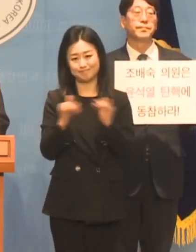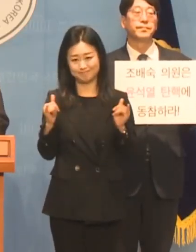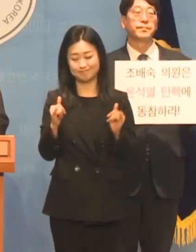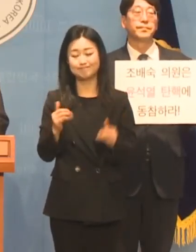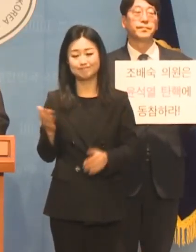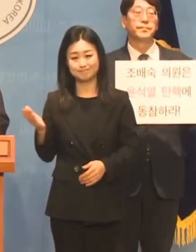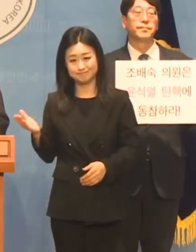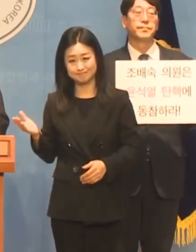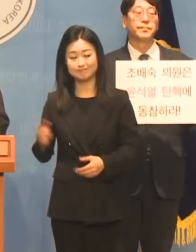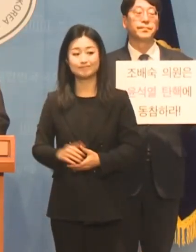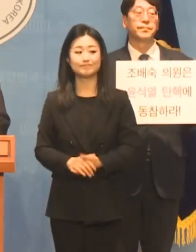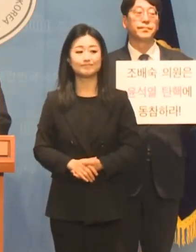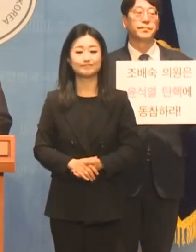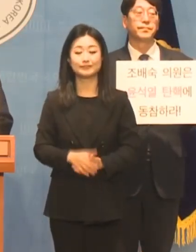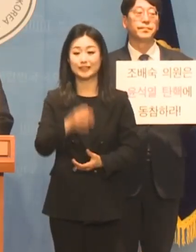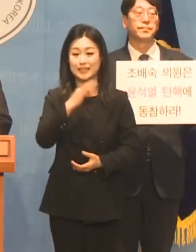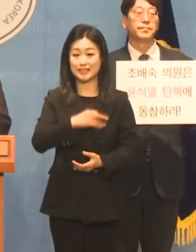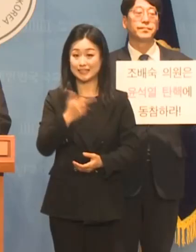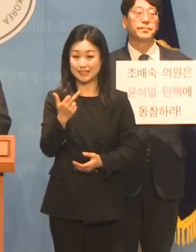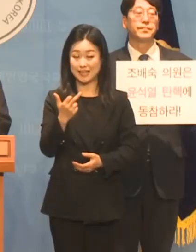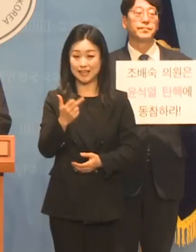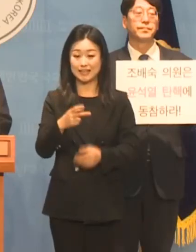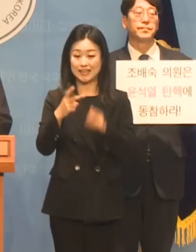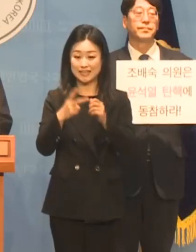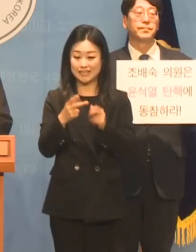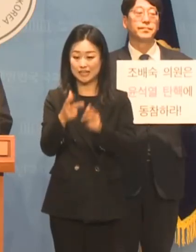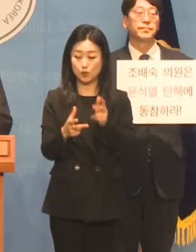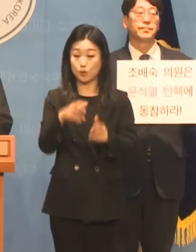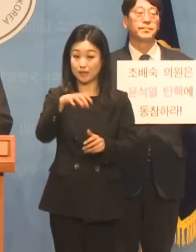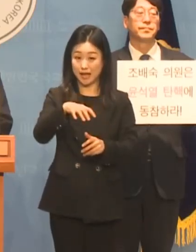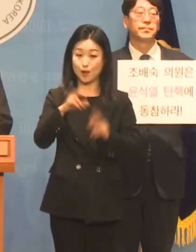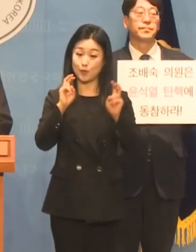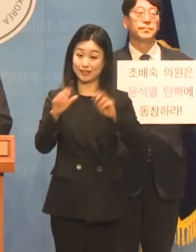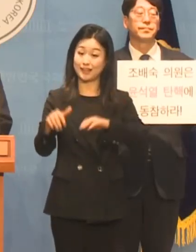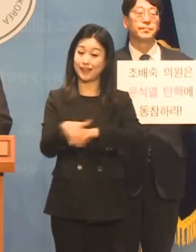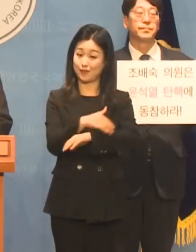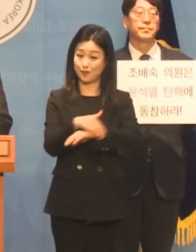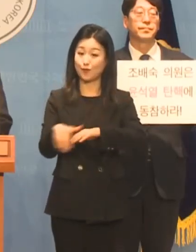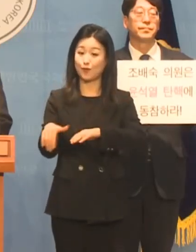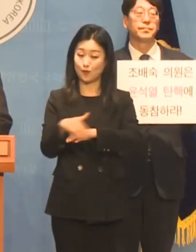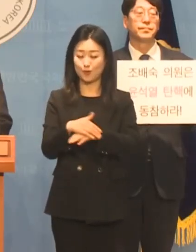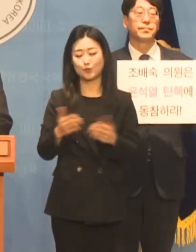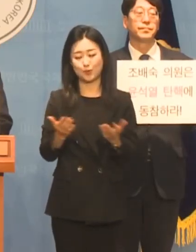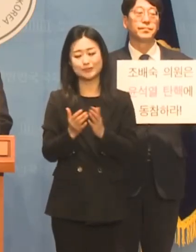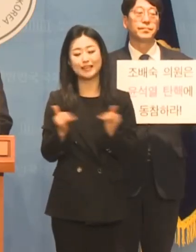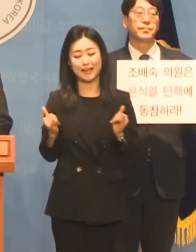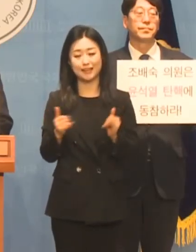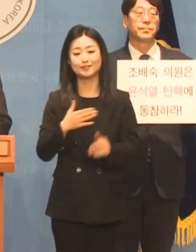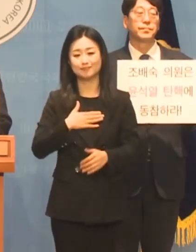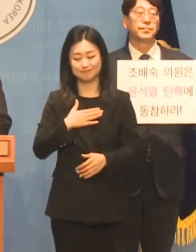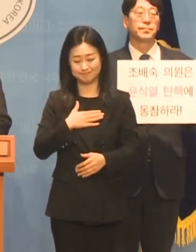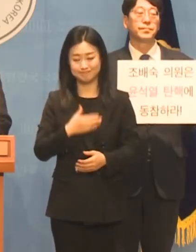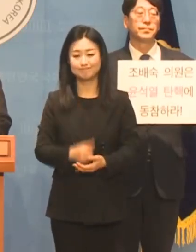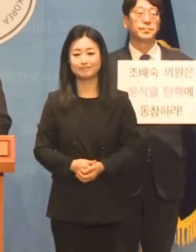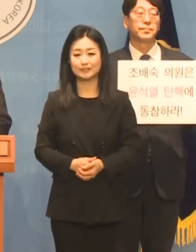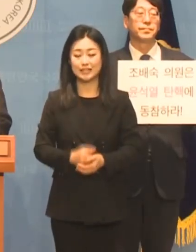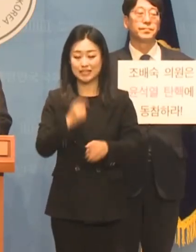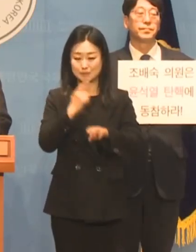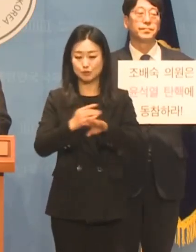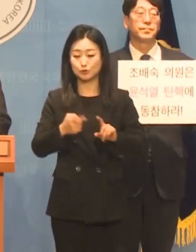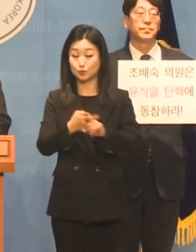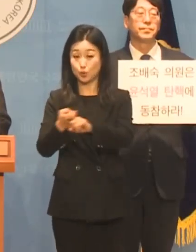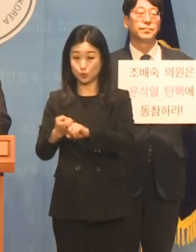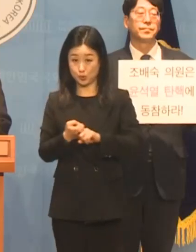주민입니다. 그리고 익산 2공단에서 15년째 회사를 다니고 있는 노동자의 한 사람입니다. 민주노총